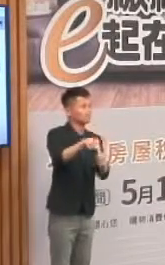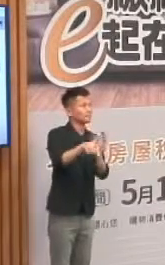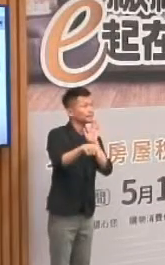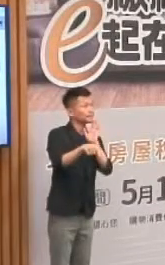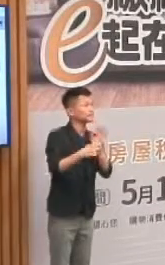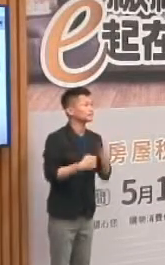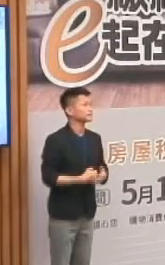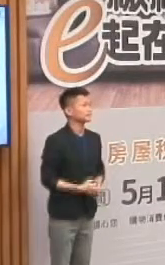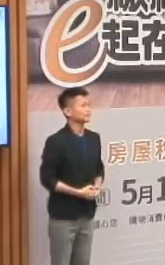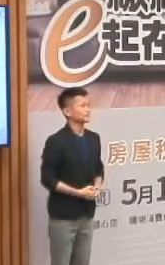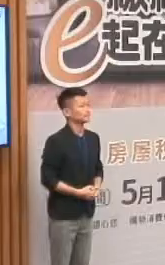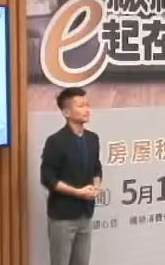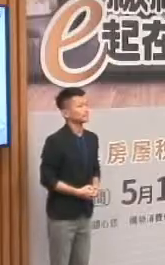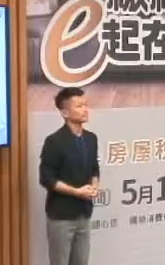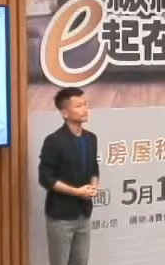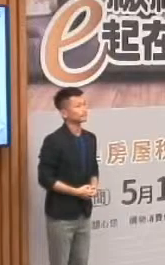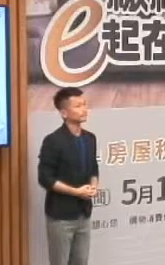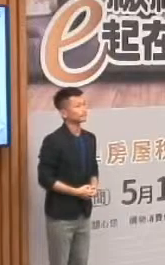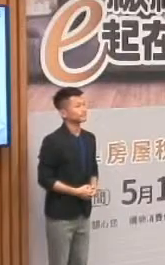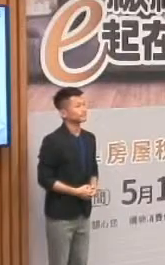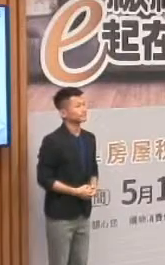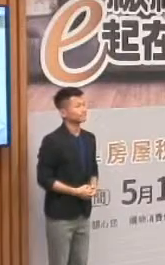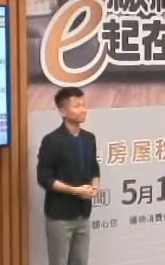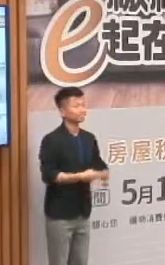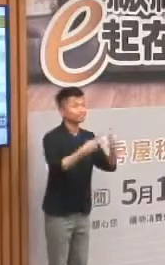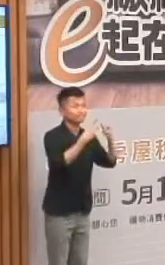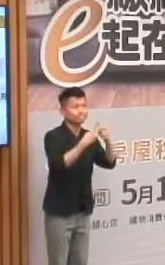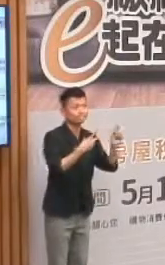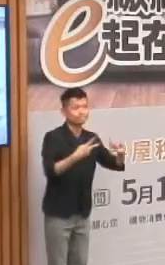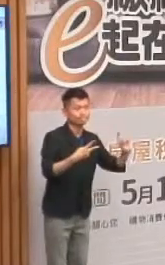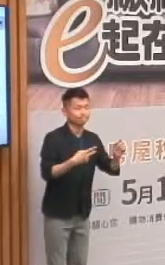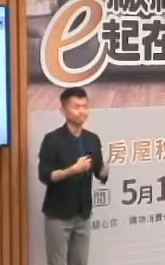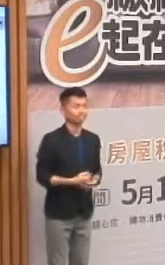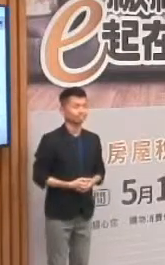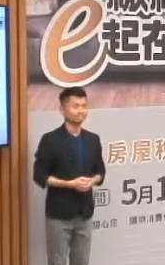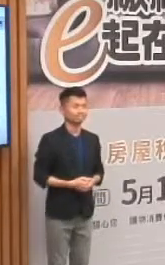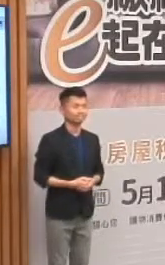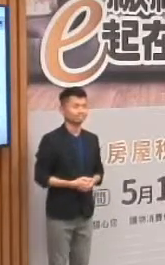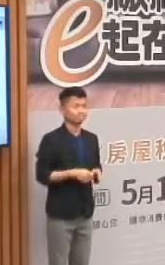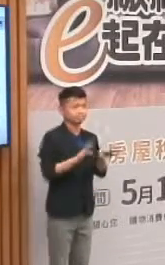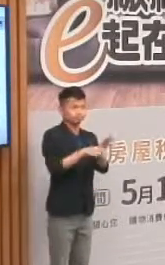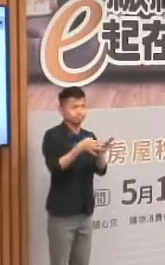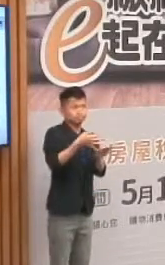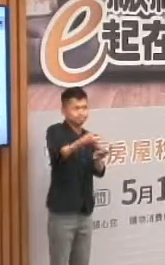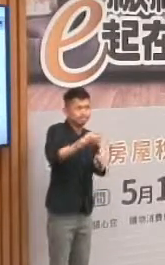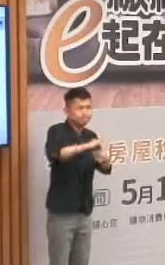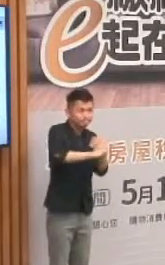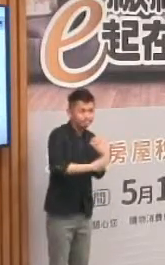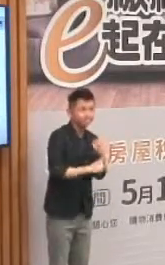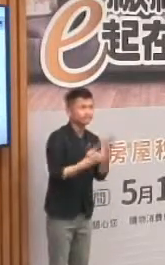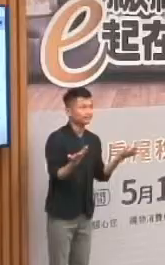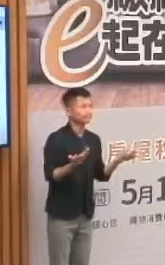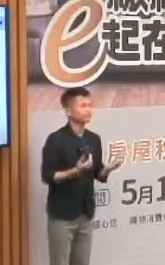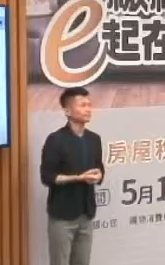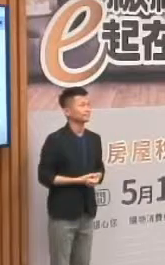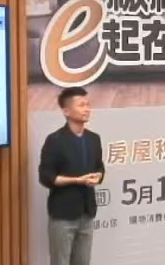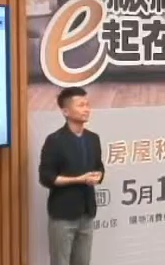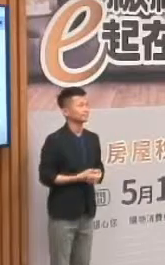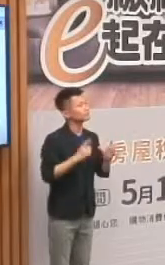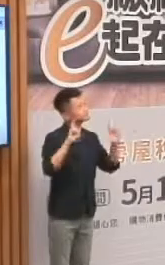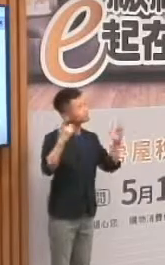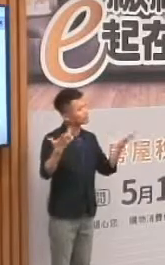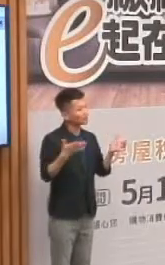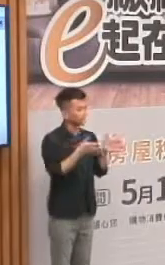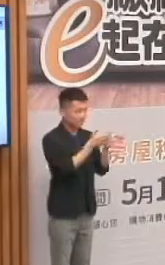占比。那第二个部分大概就是讲一下这个缴税管道。我们通常我们讲说缴税管道大概